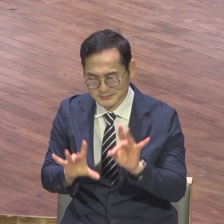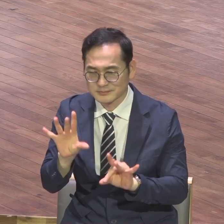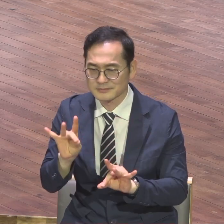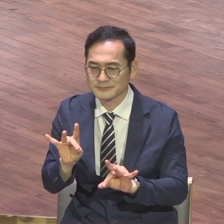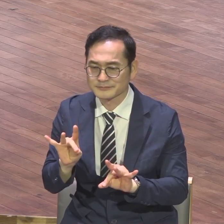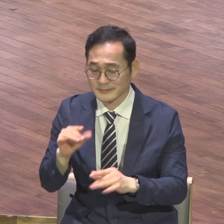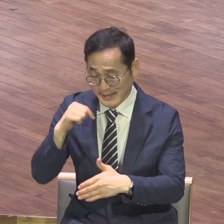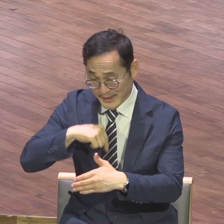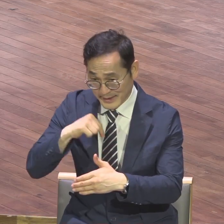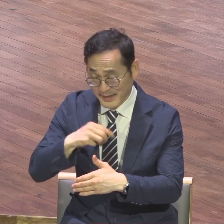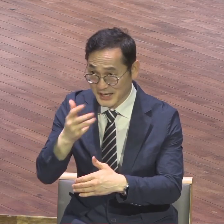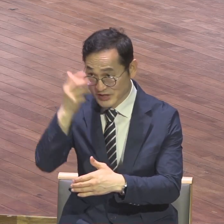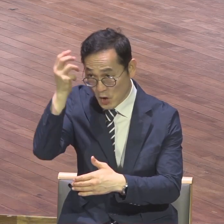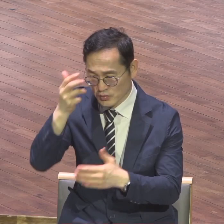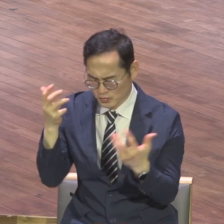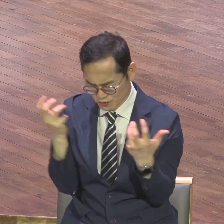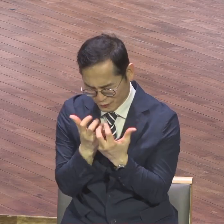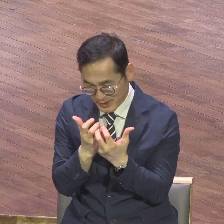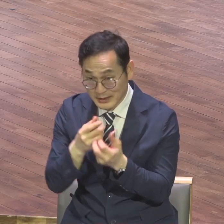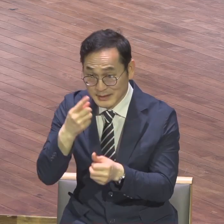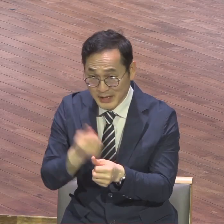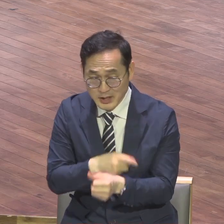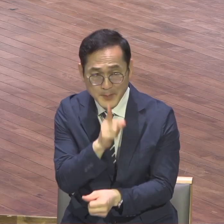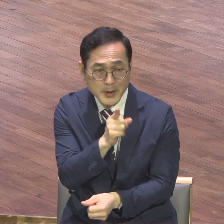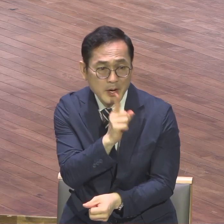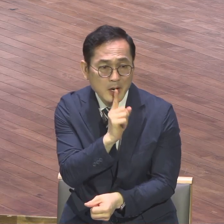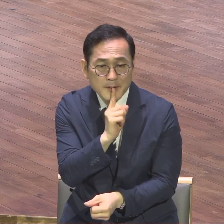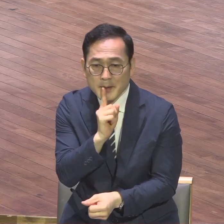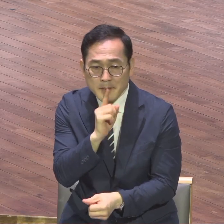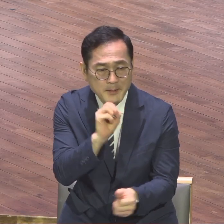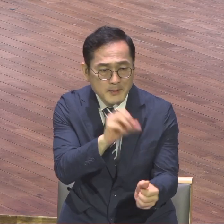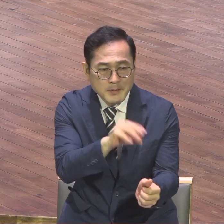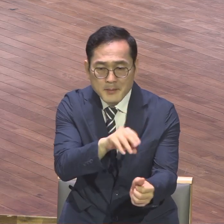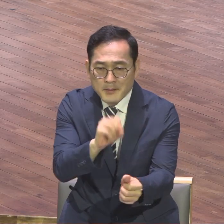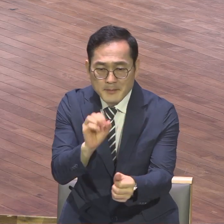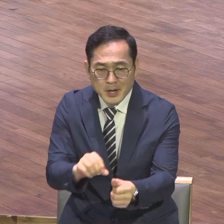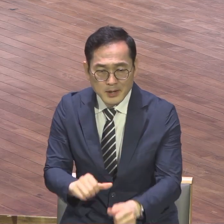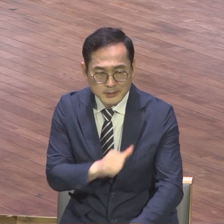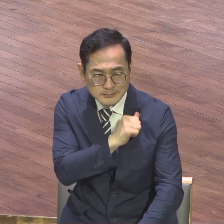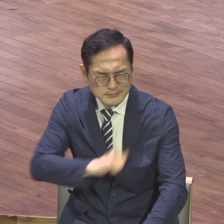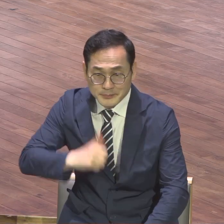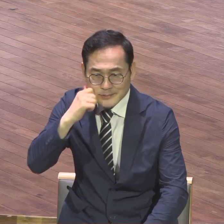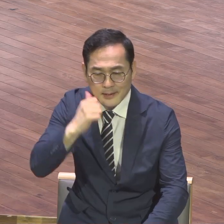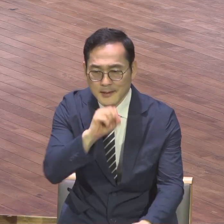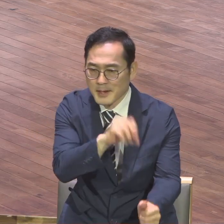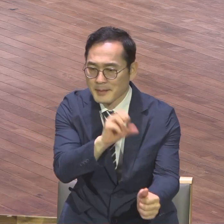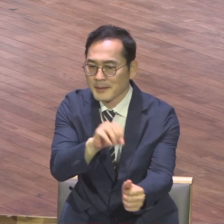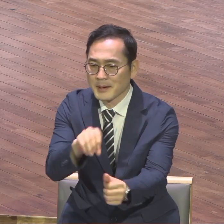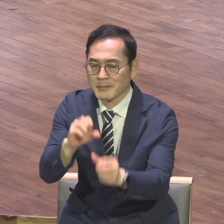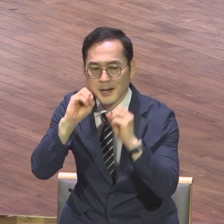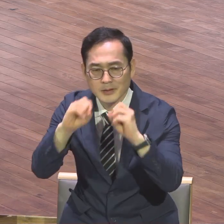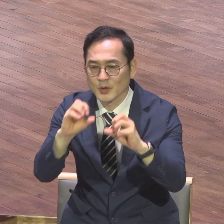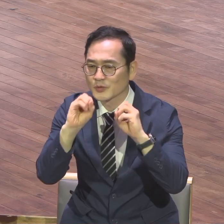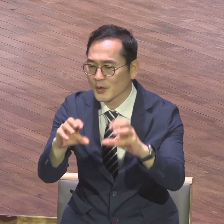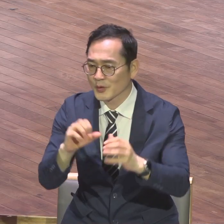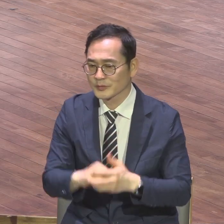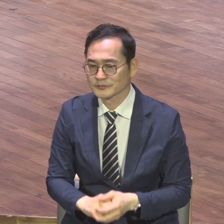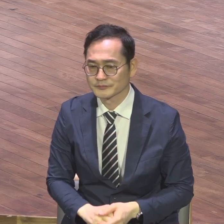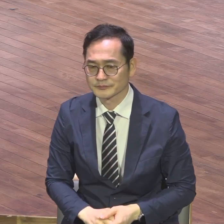되면 저절로 숫자는 되게 돼 있다니까요. 뭐 전도 아무나 하는 게 아니에요. 선교 아무나 안